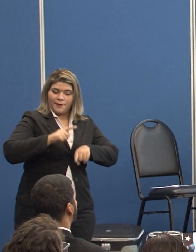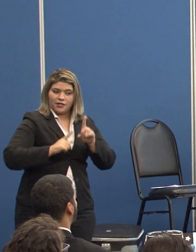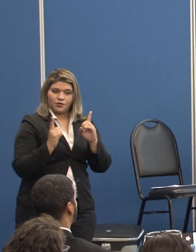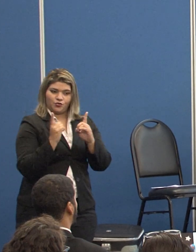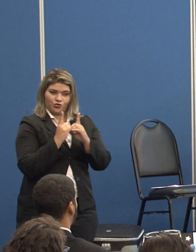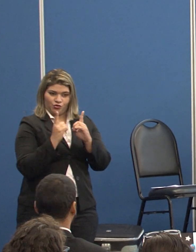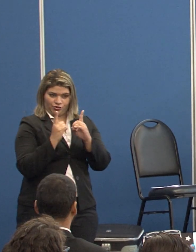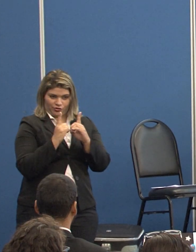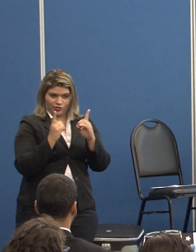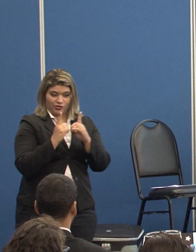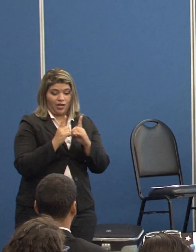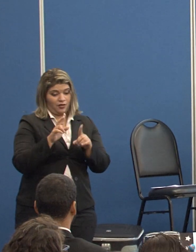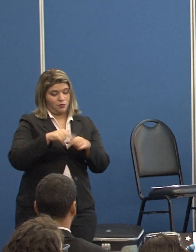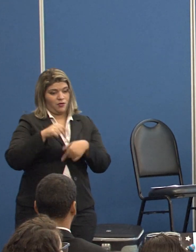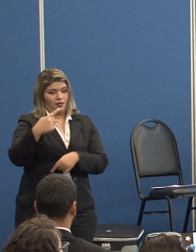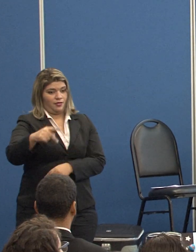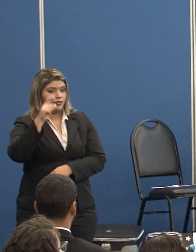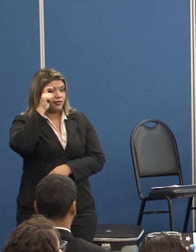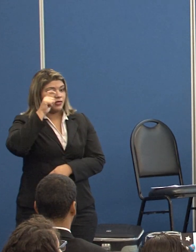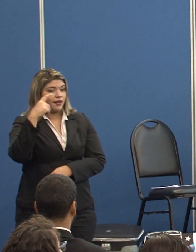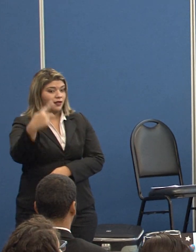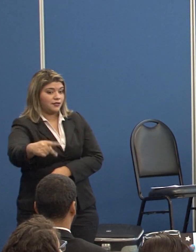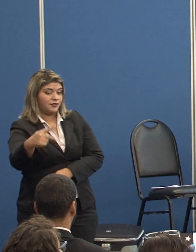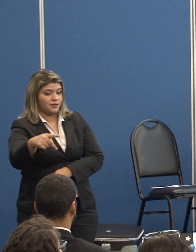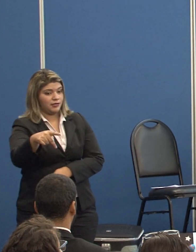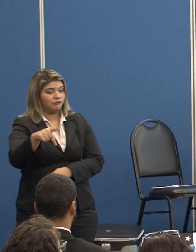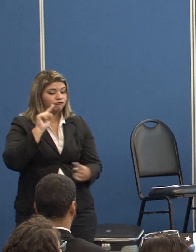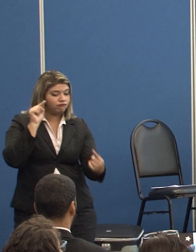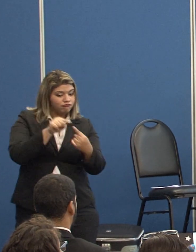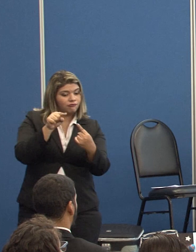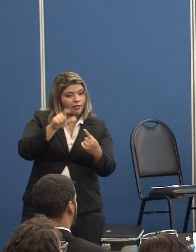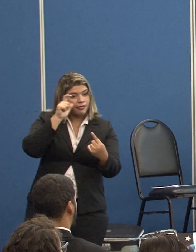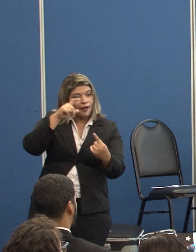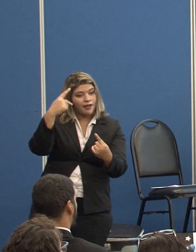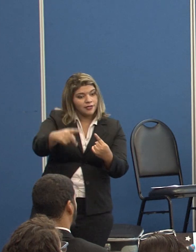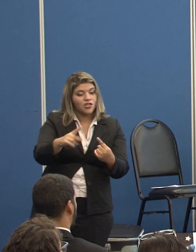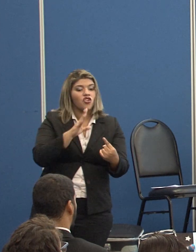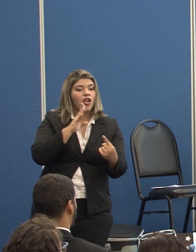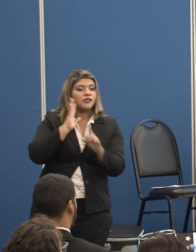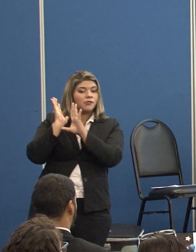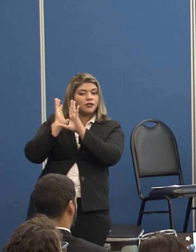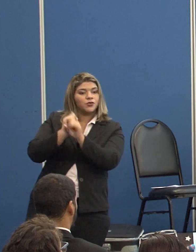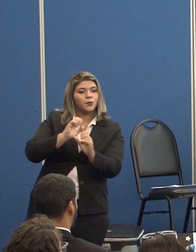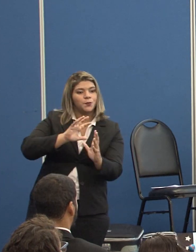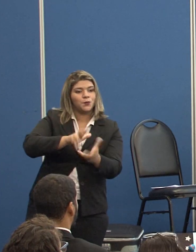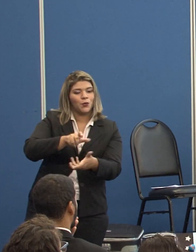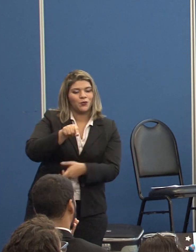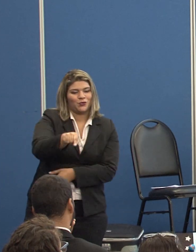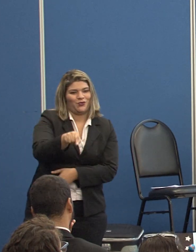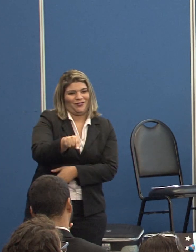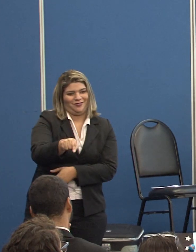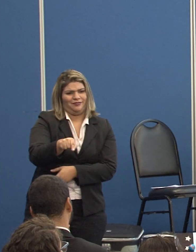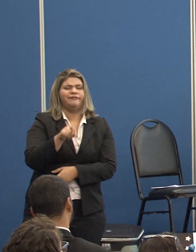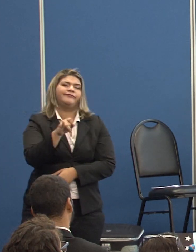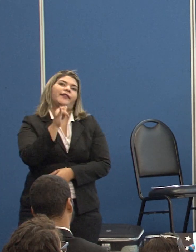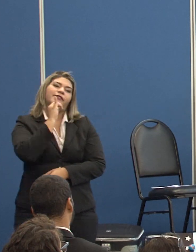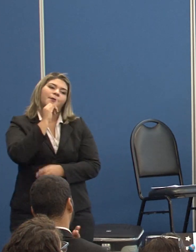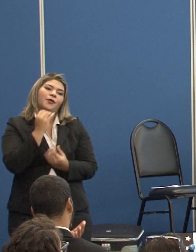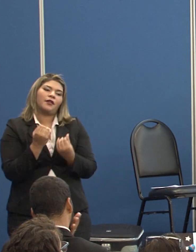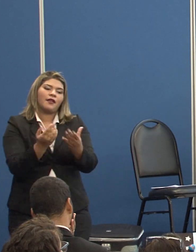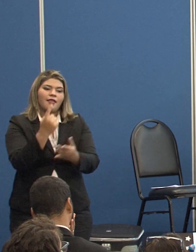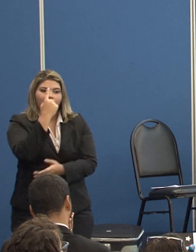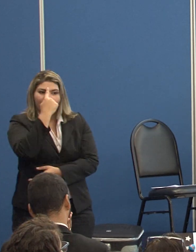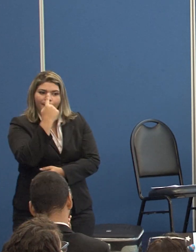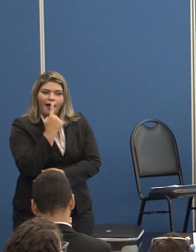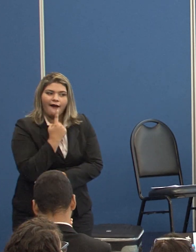interesse do educando, da sua realidade e do seu conhecimento prévio. Então, se eu trago, às vezes, uma imagem, o